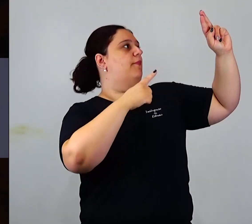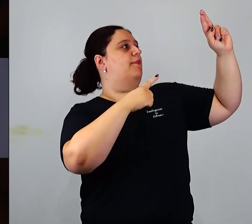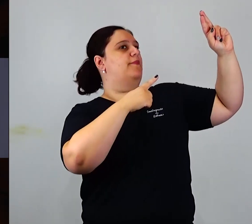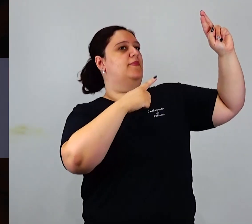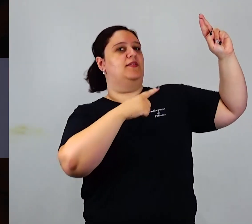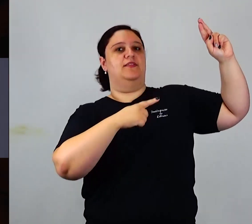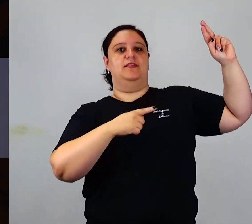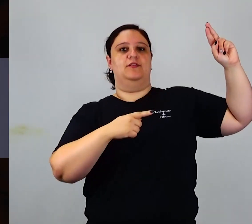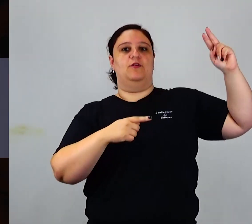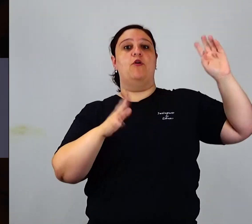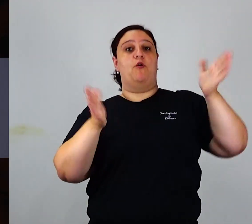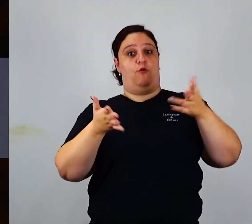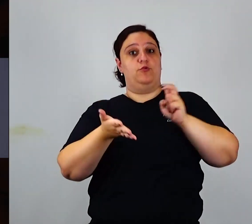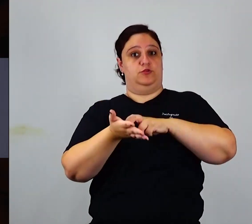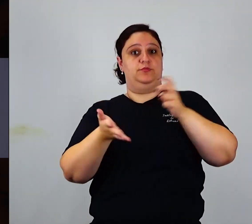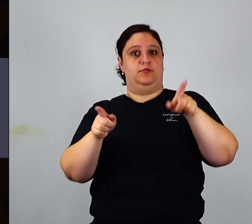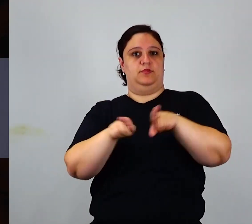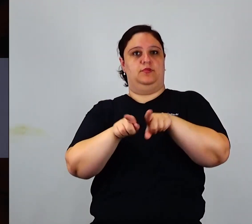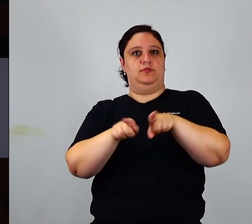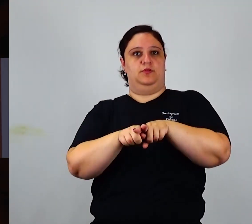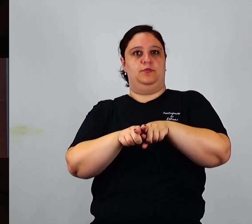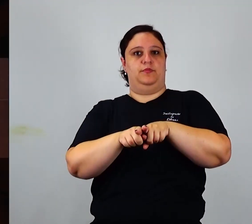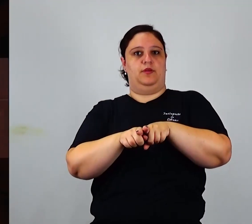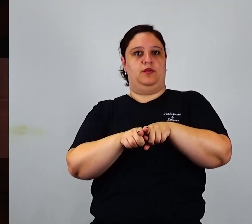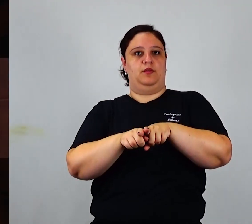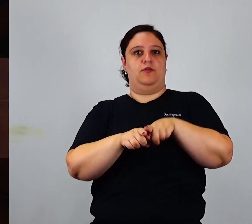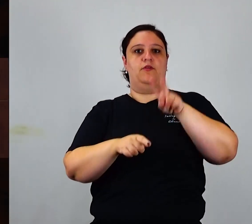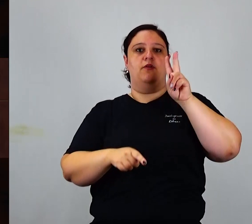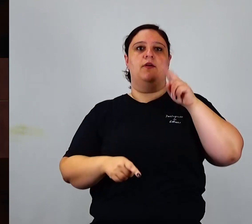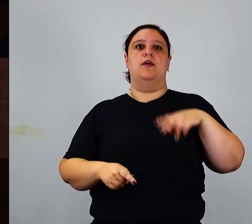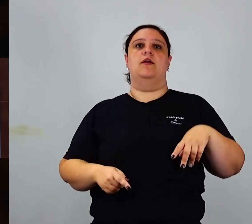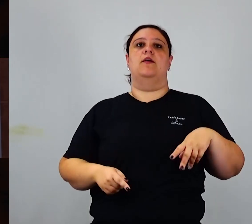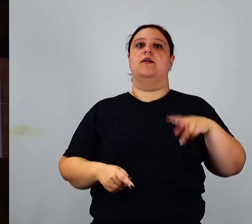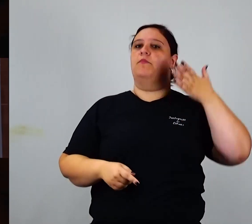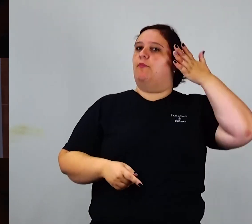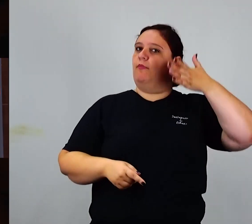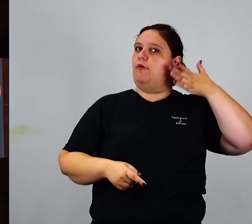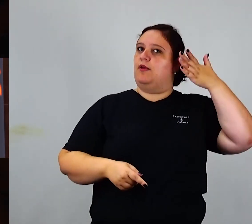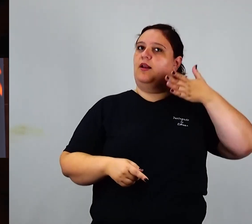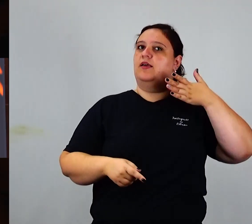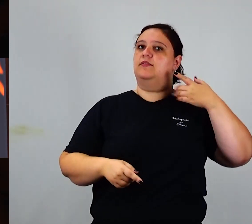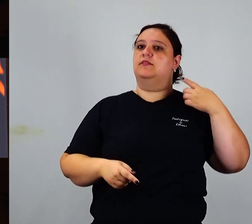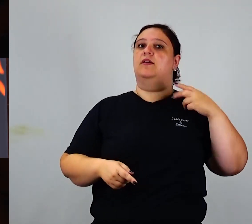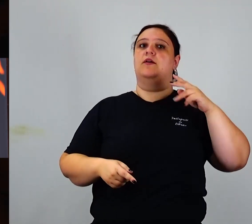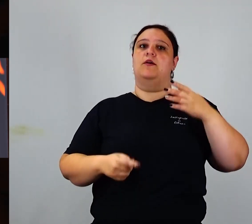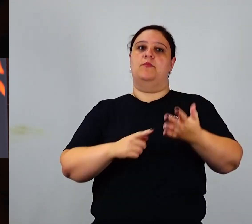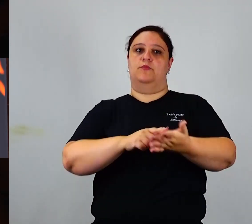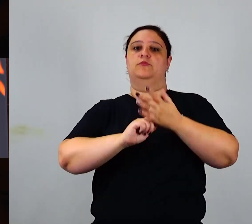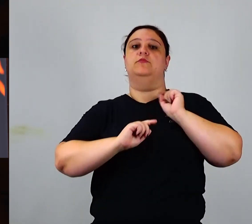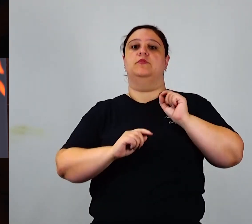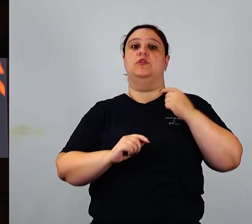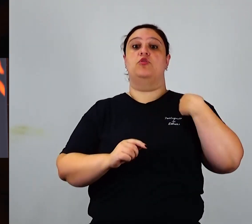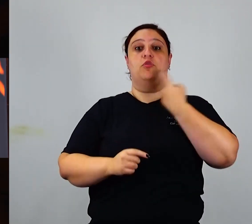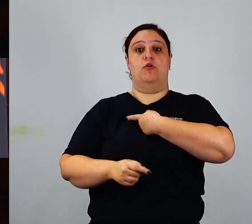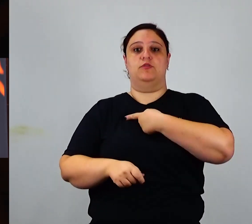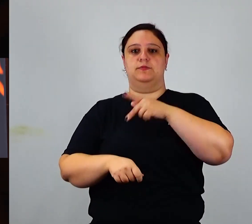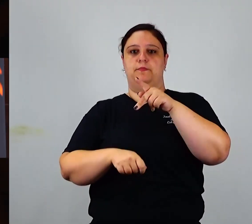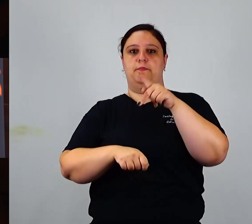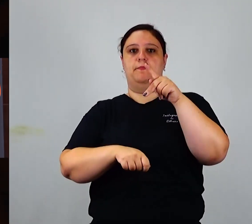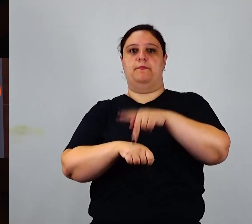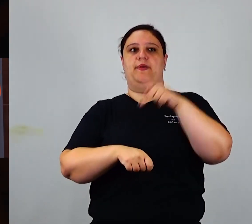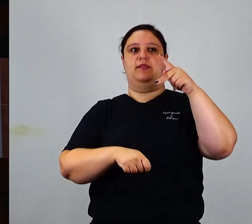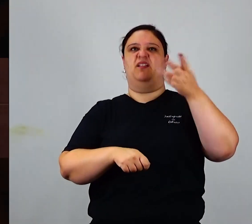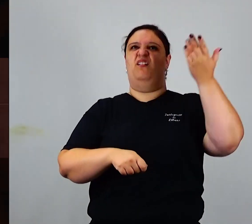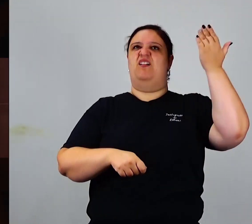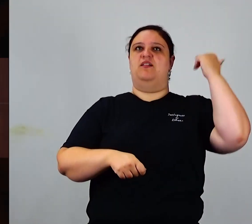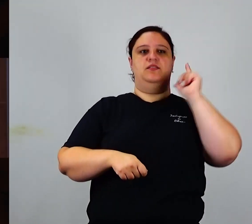nós vimos que além disso nós somos pedras. Fomos criados do